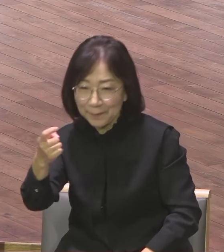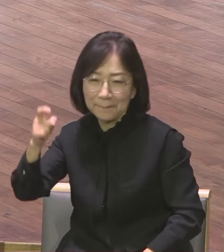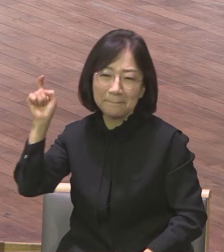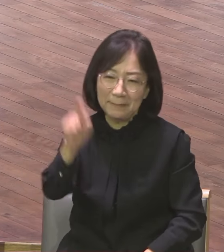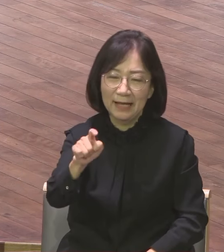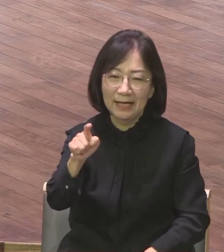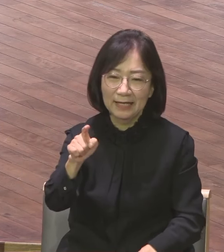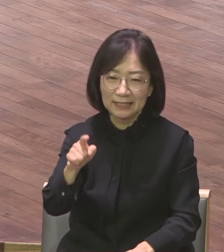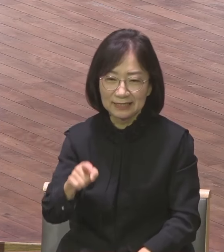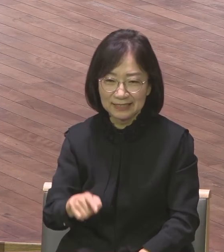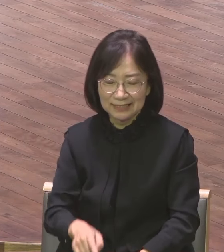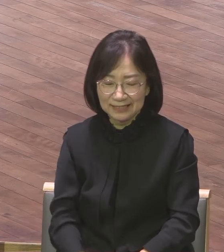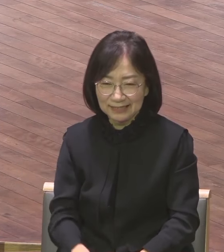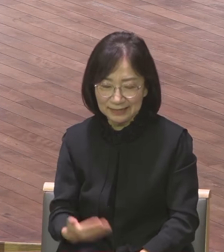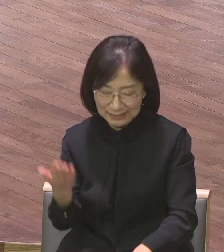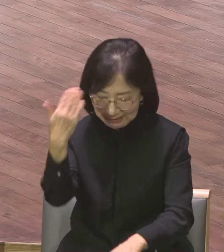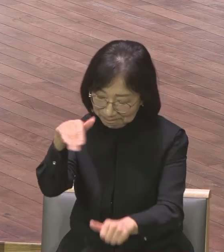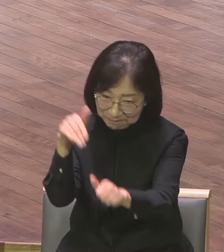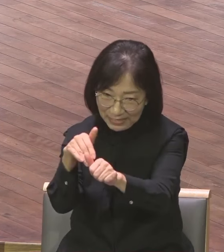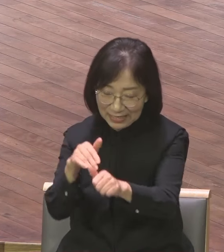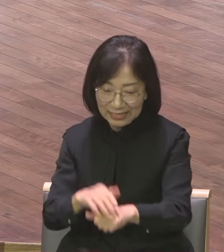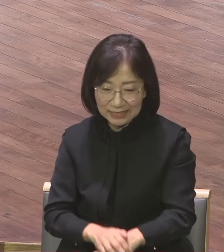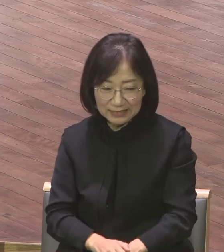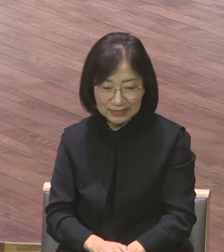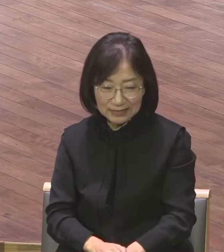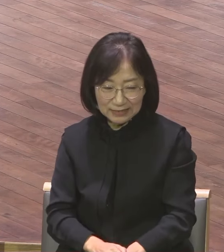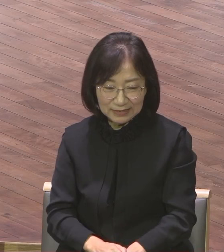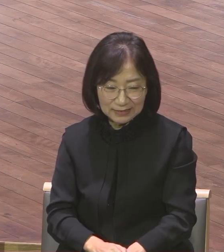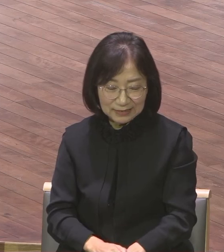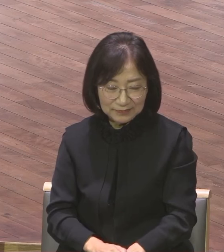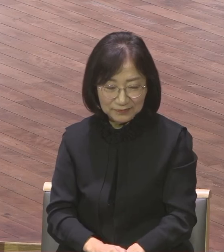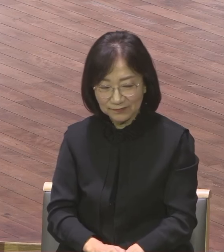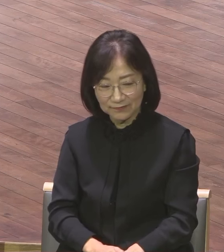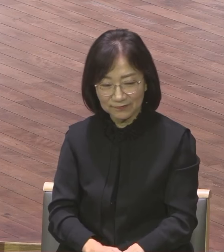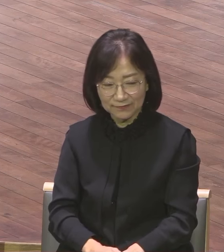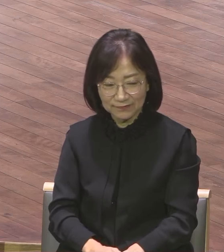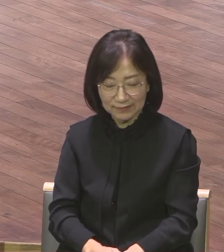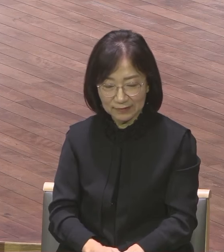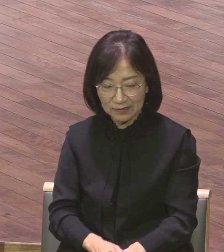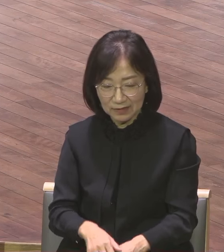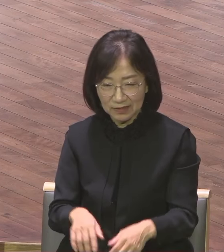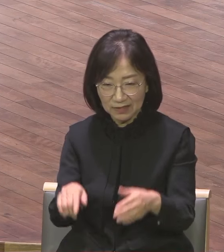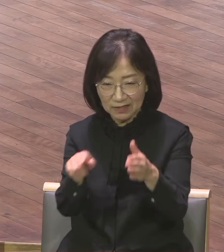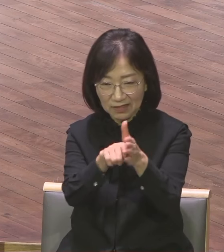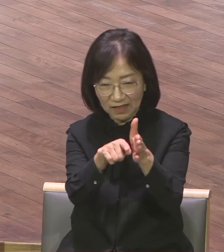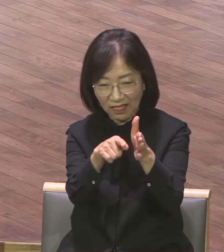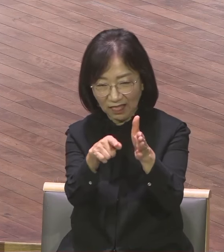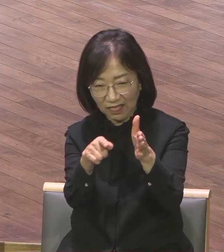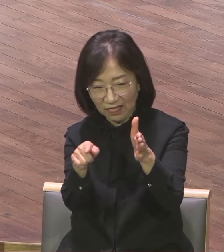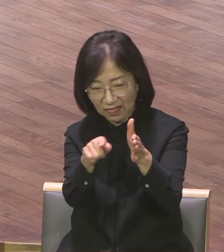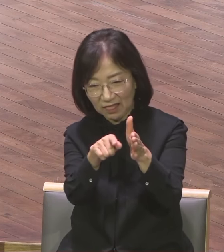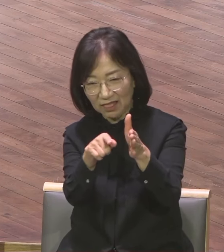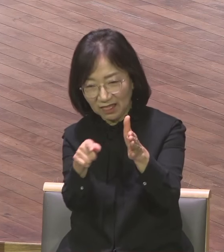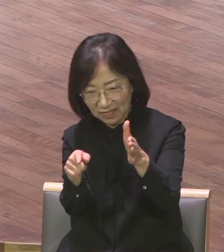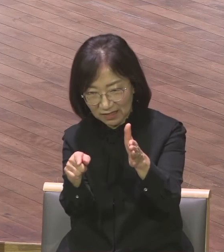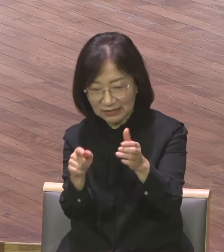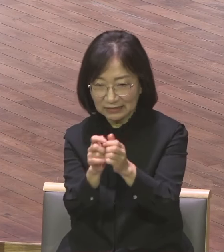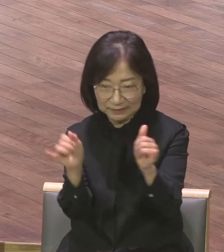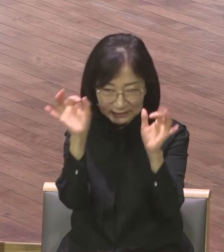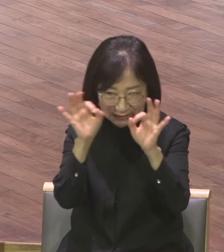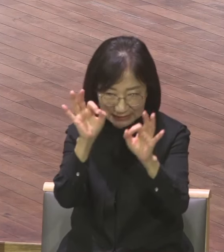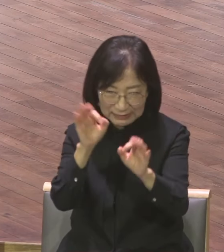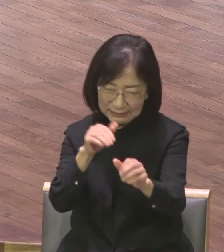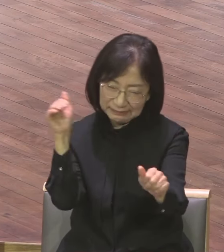없는 것들, 말씀에 기초하지 못한 신앙, 흔들흔들 그냥 삼킬 찾는다. 어떻게 해서든지 믿는